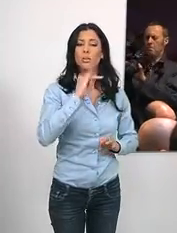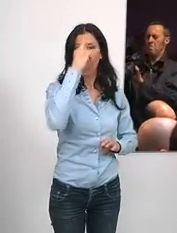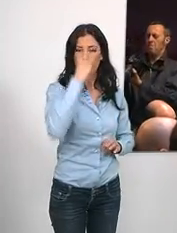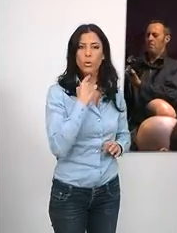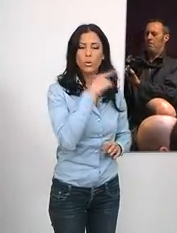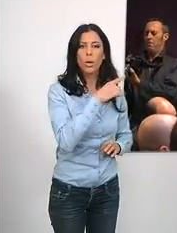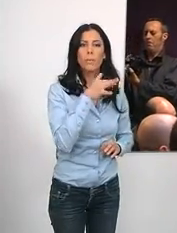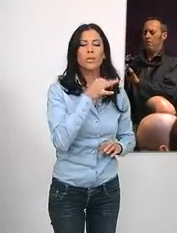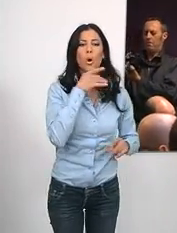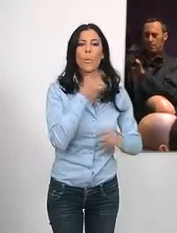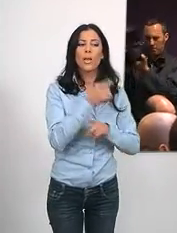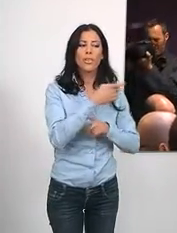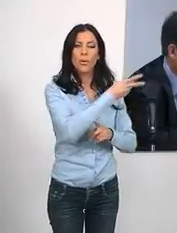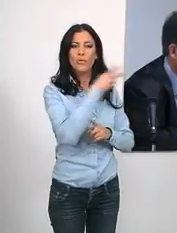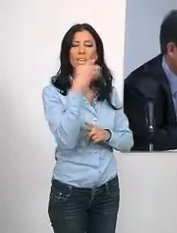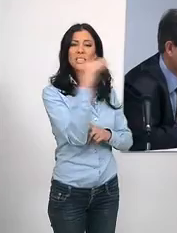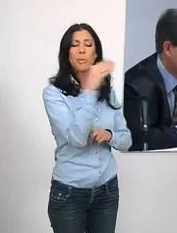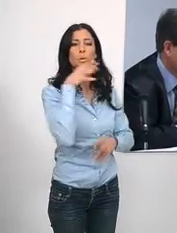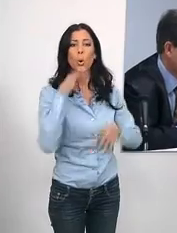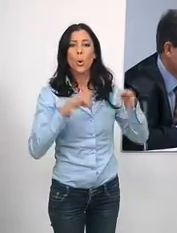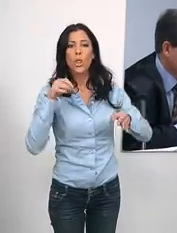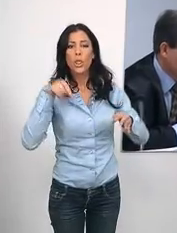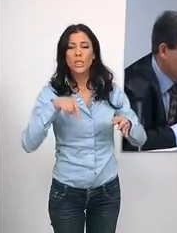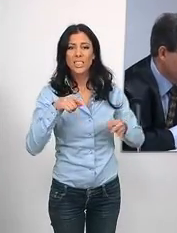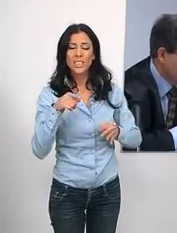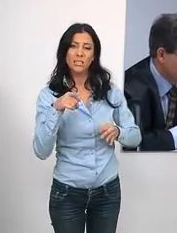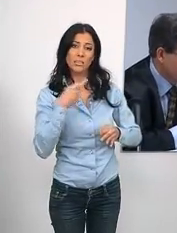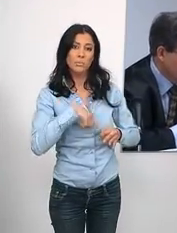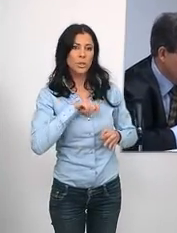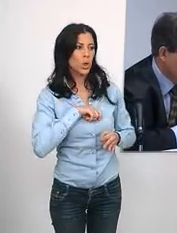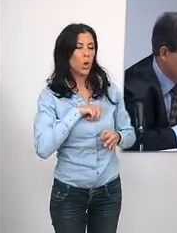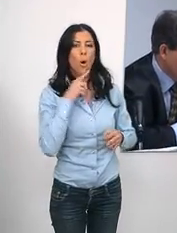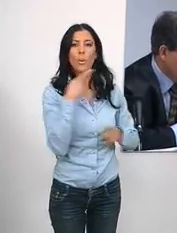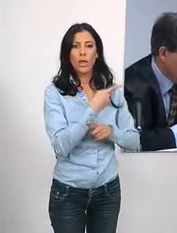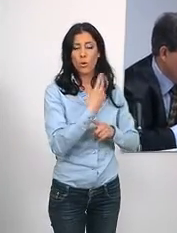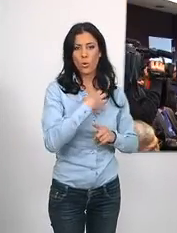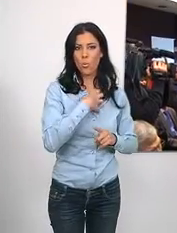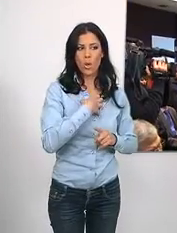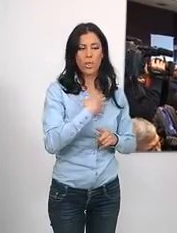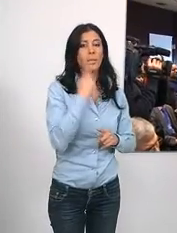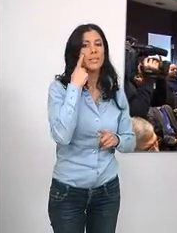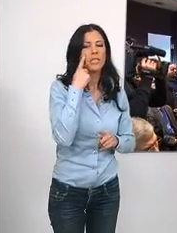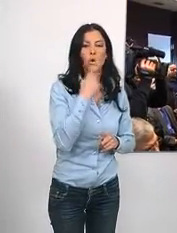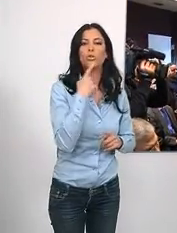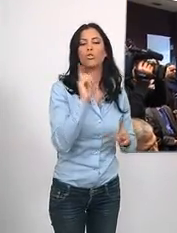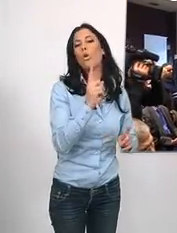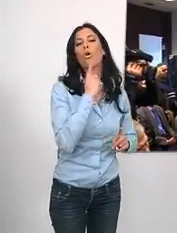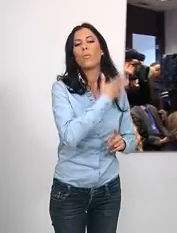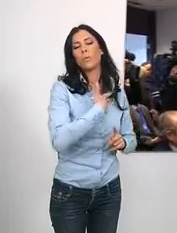portugueses y no tienen la obligación de acudir a los llamamientos de los tribunales españoles en calidad de Testigos sin